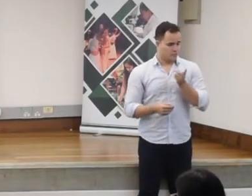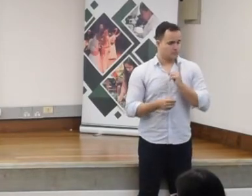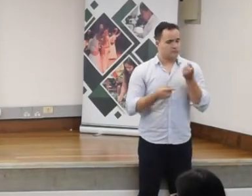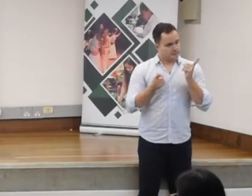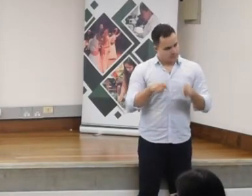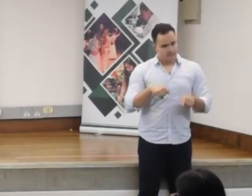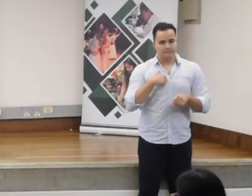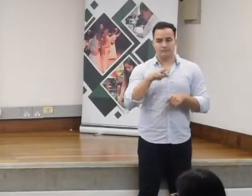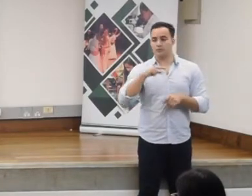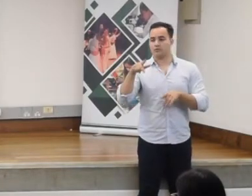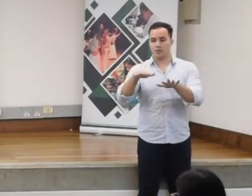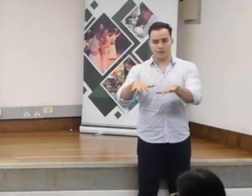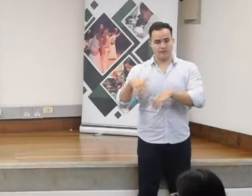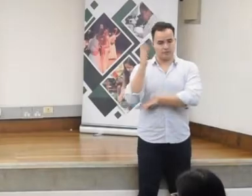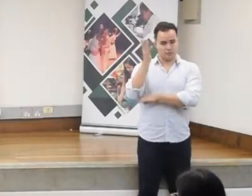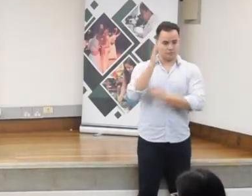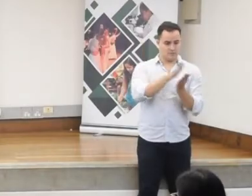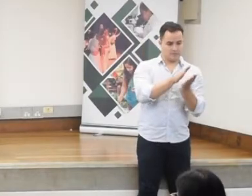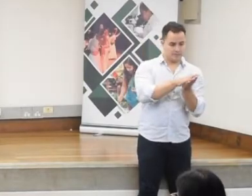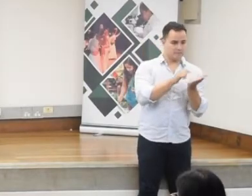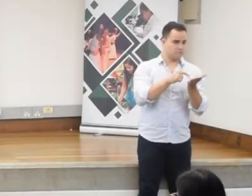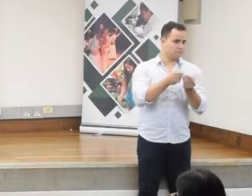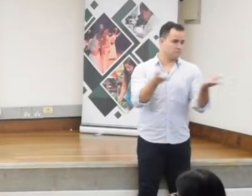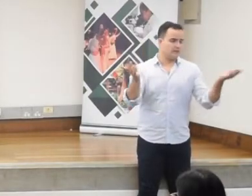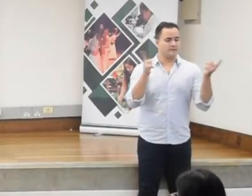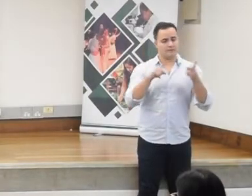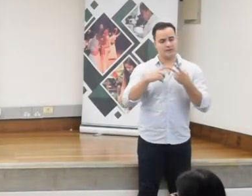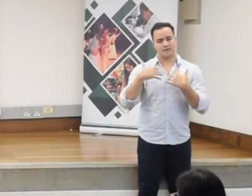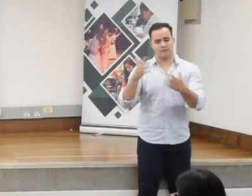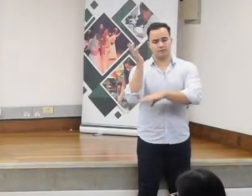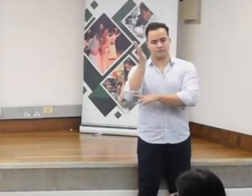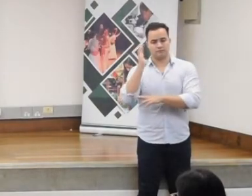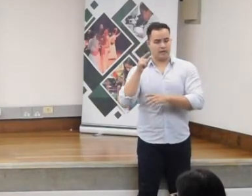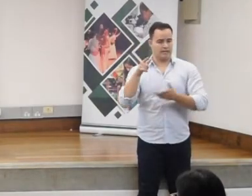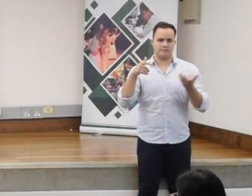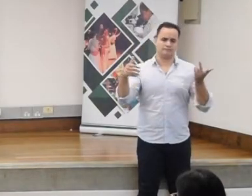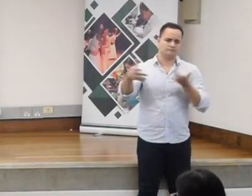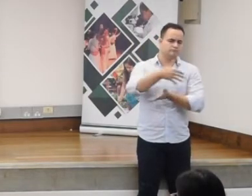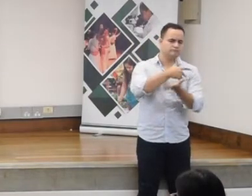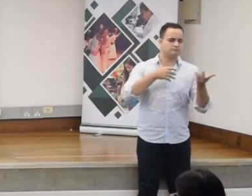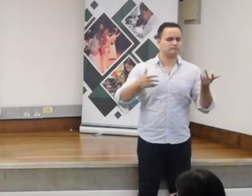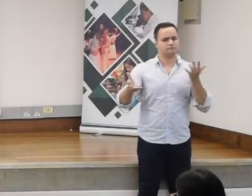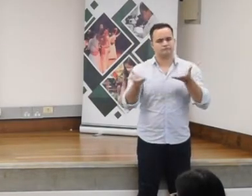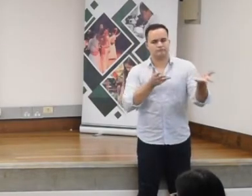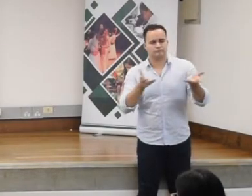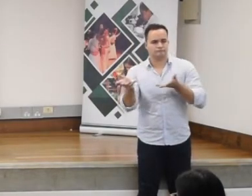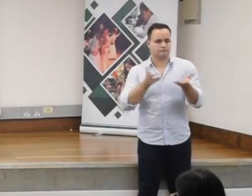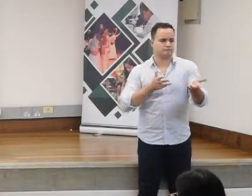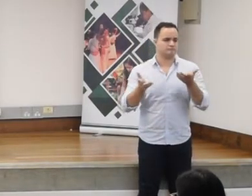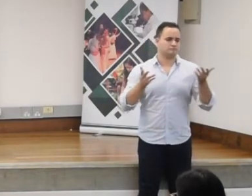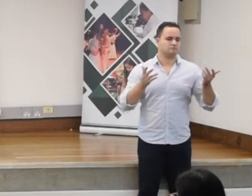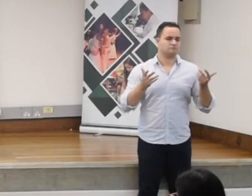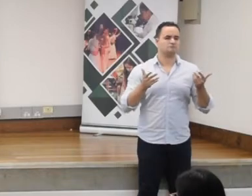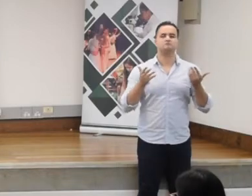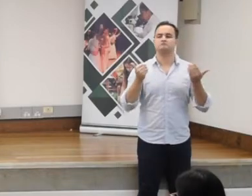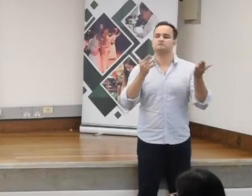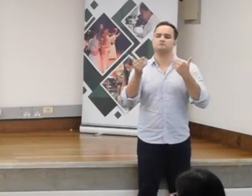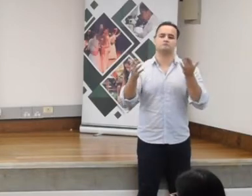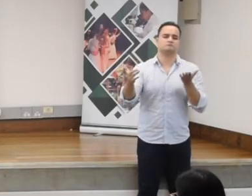través de un evento donde lo ponemos en marcha, lo discutimos, lo conversamos y donde ya